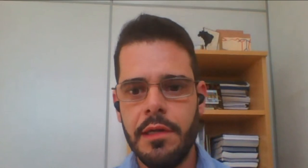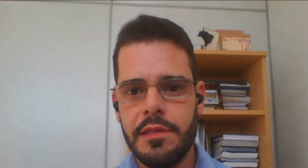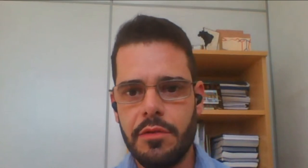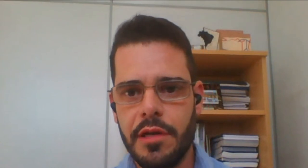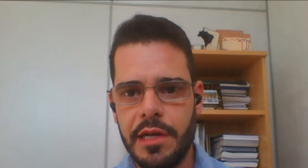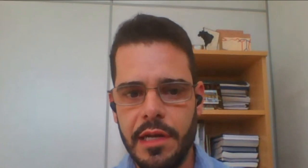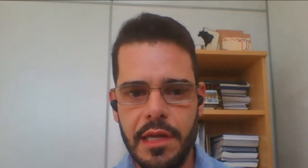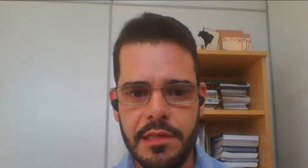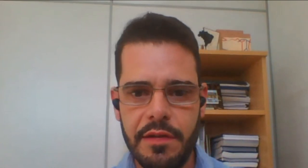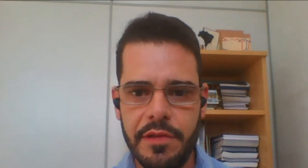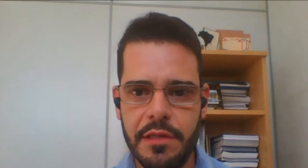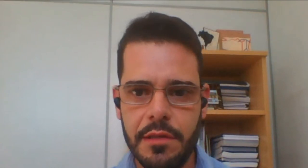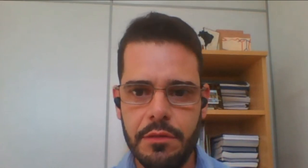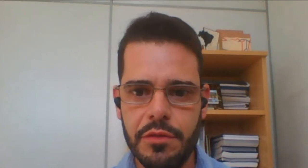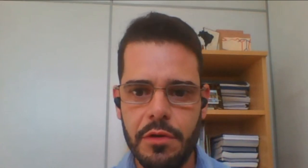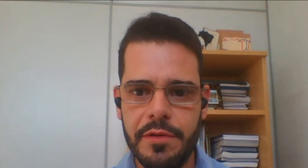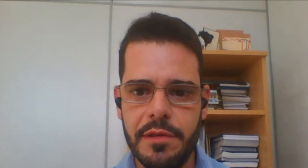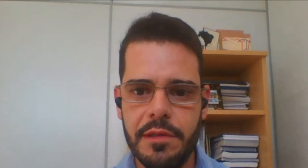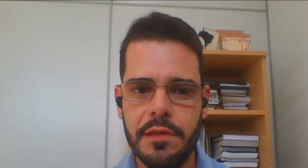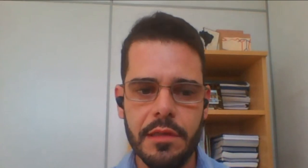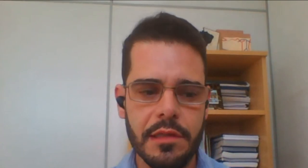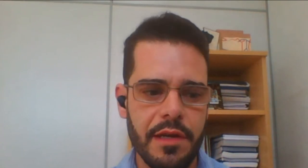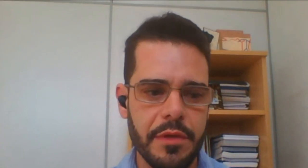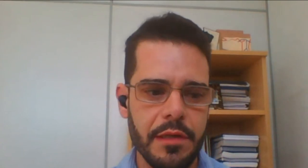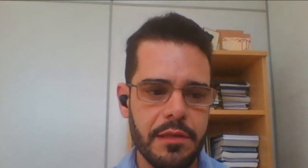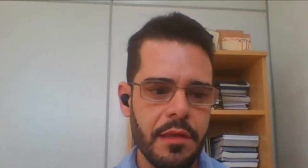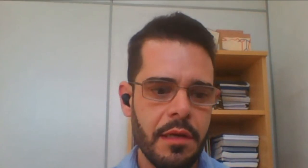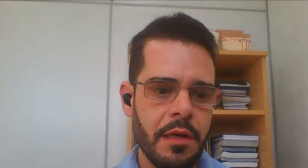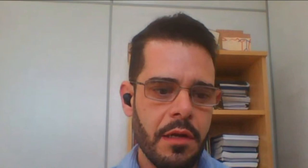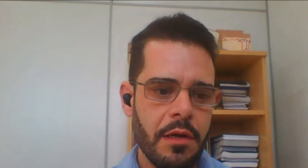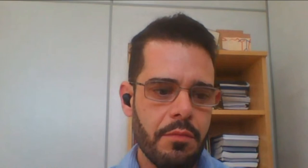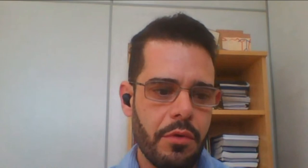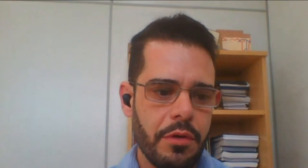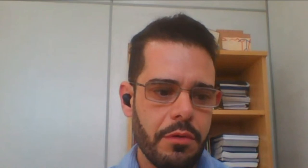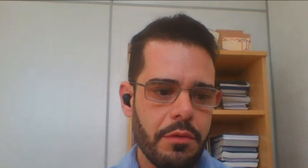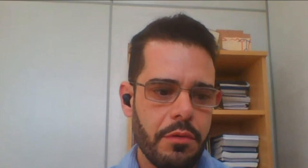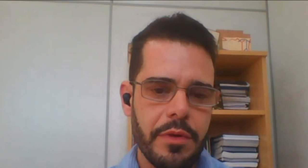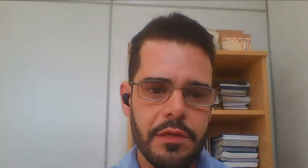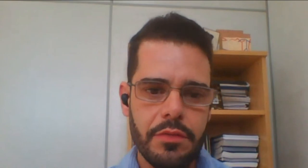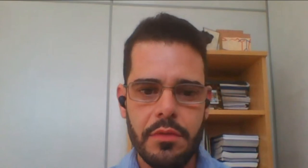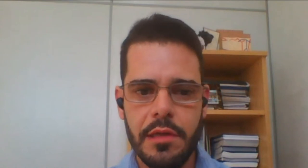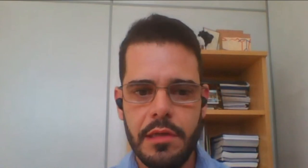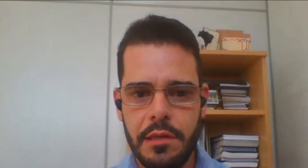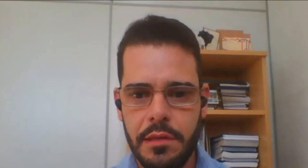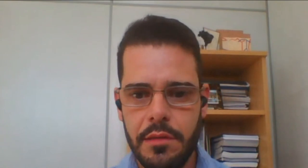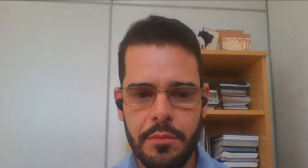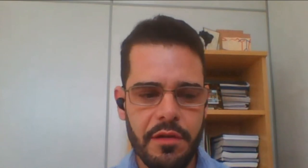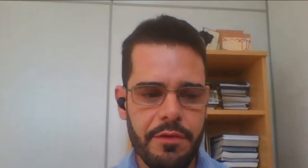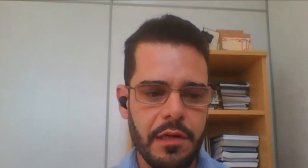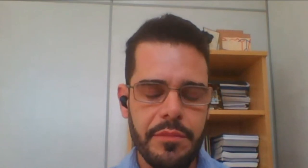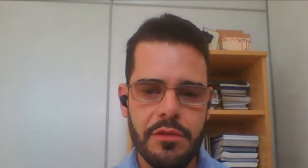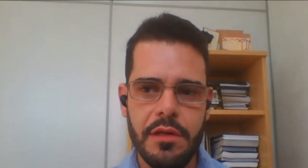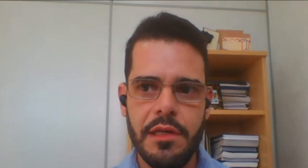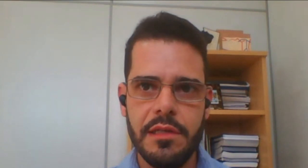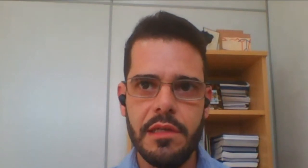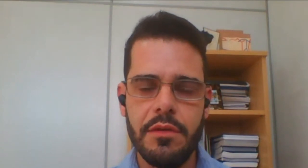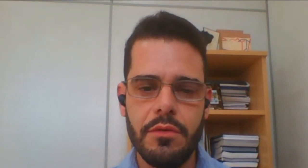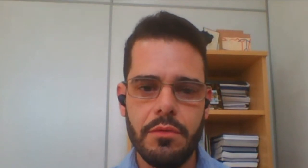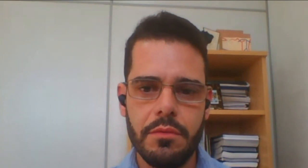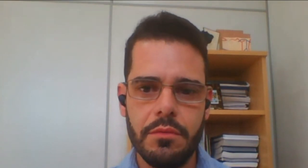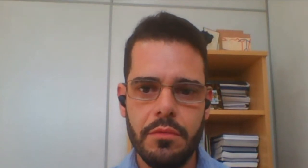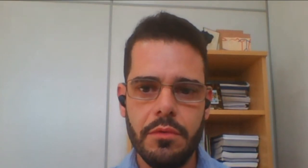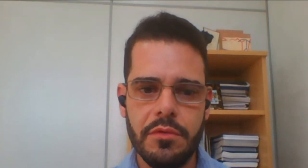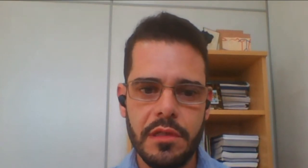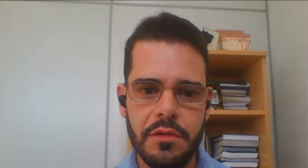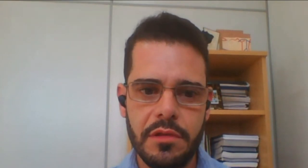especial se tornar realidade na vida de tantos jovens, de tantas famílias. Bom, eu começo aqui a minha fala me